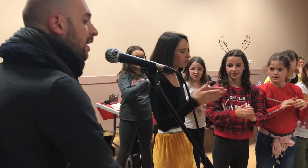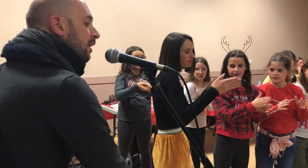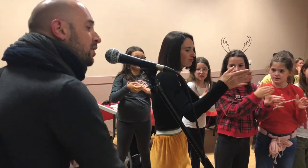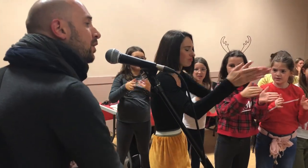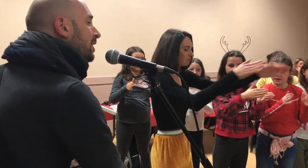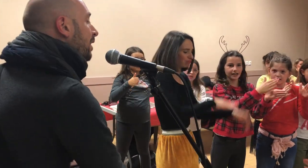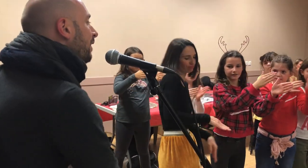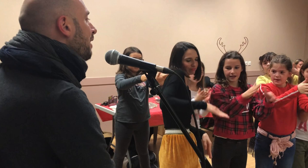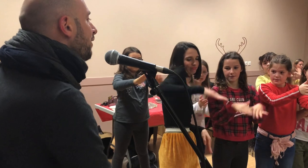m